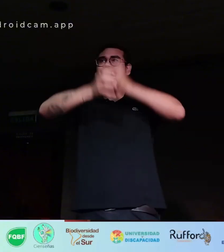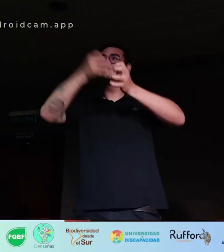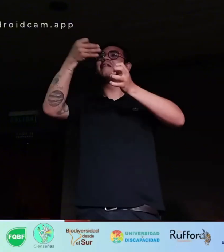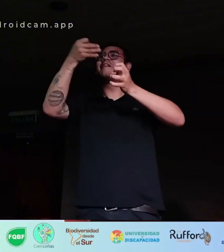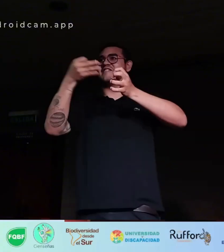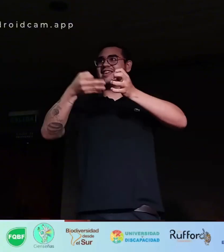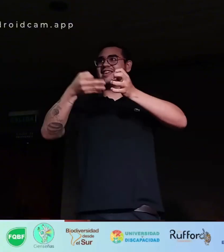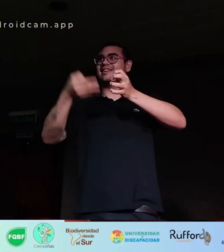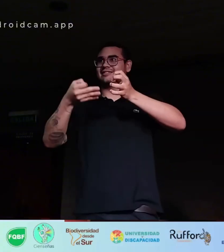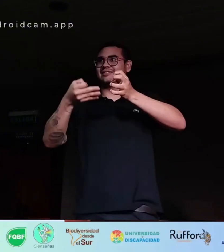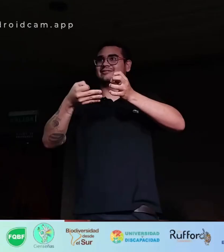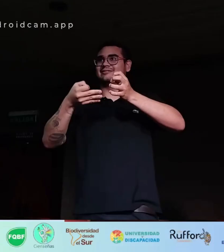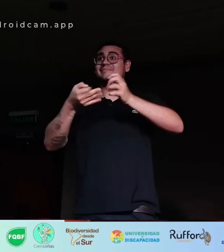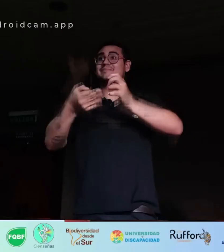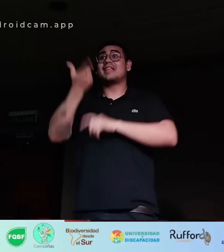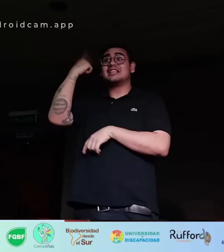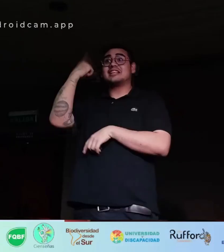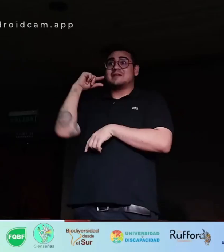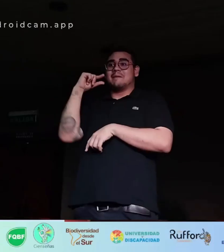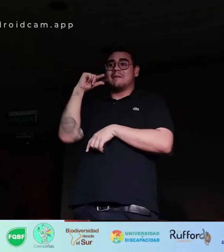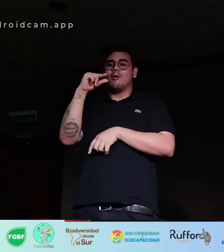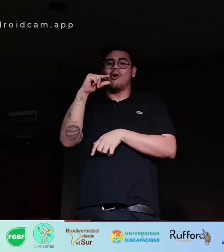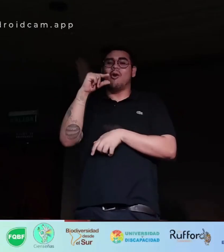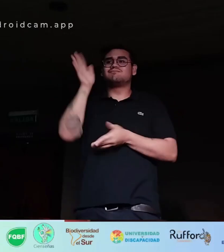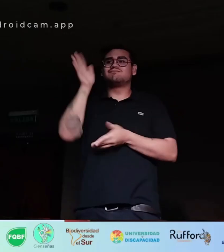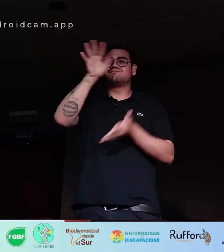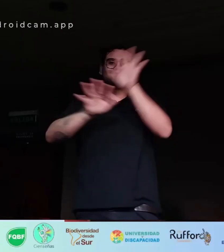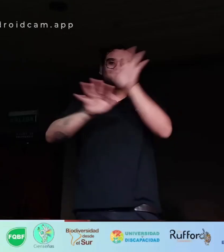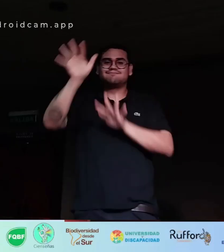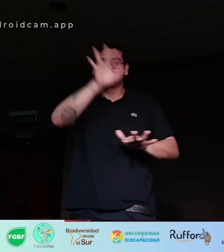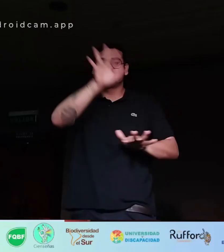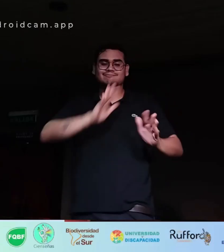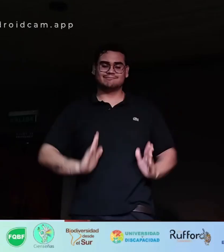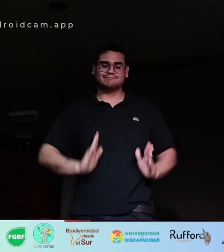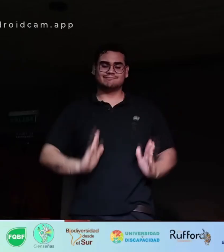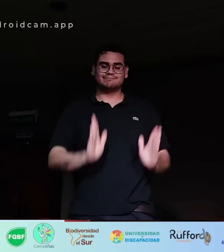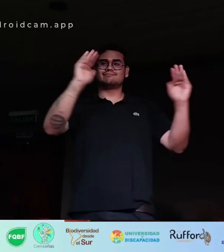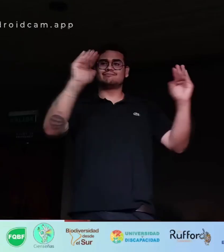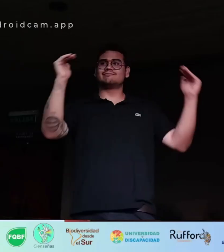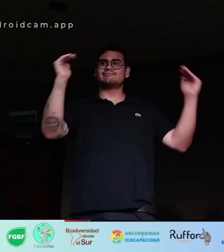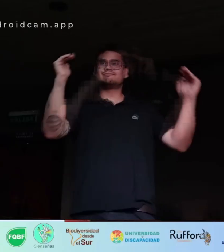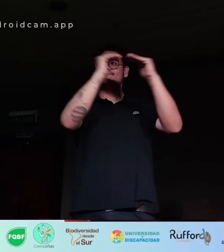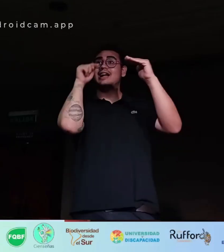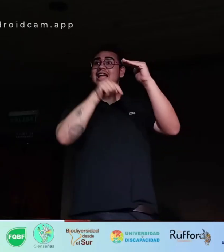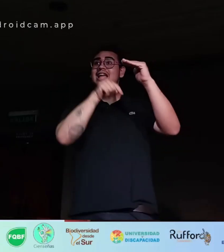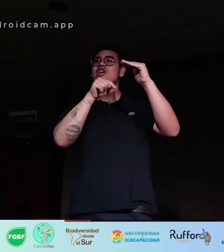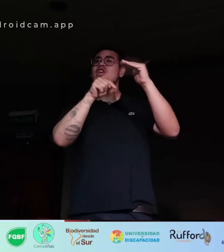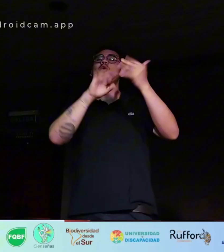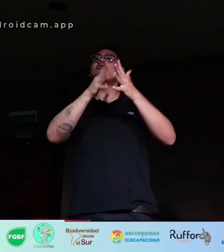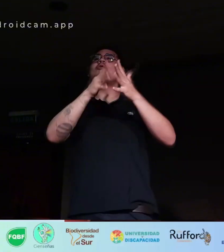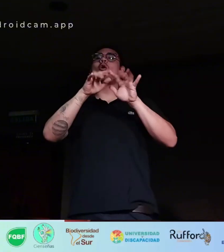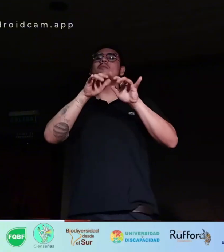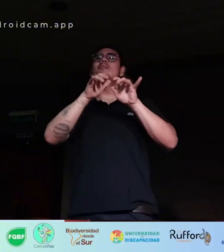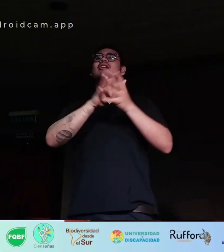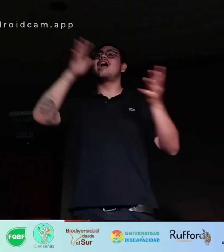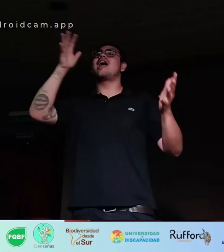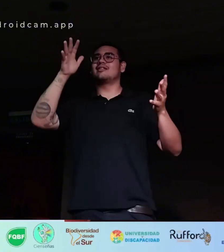hicimos funcionar entre compañeros, y la idea es meterle a esa computadora